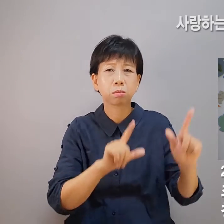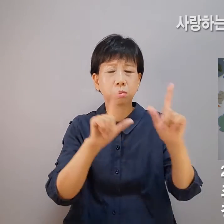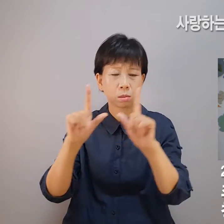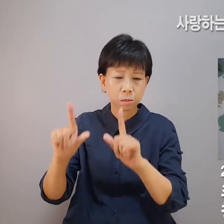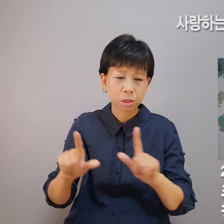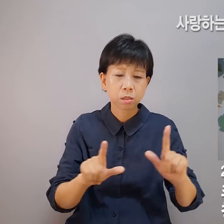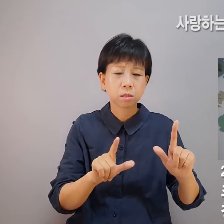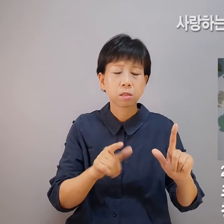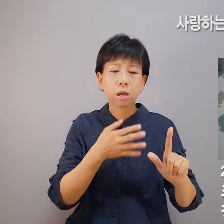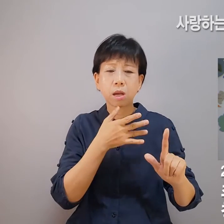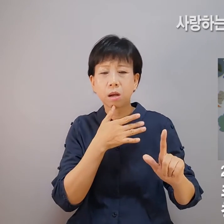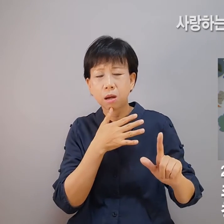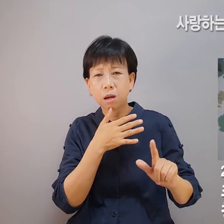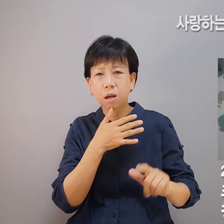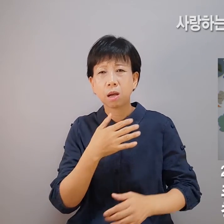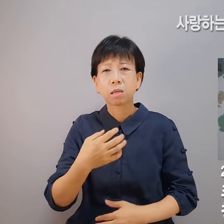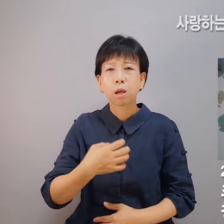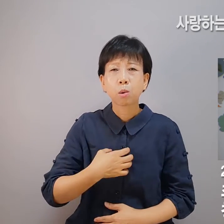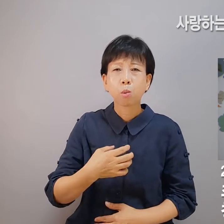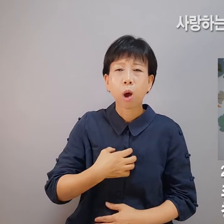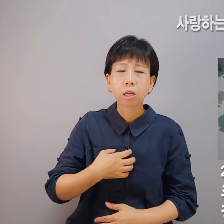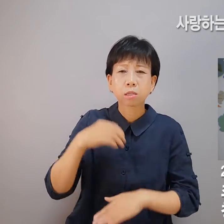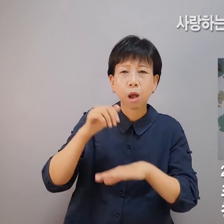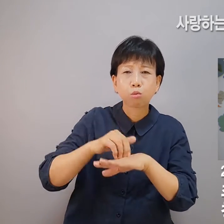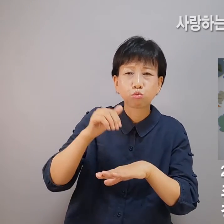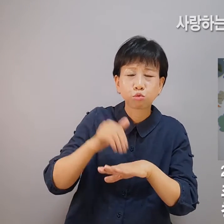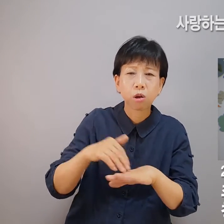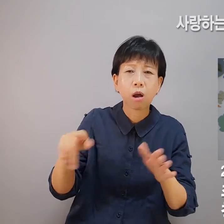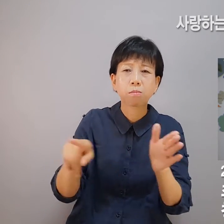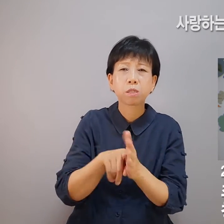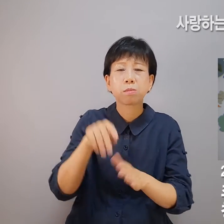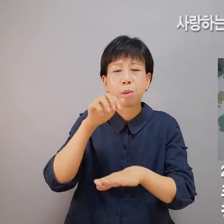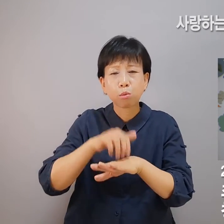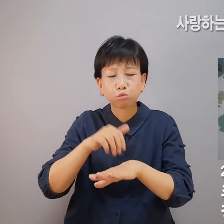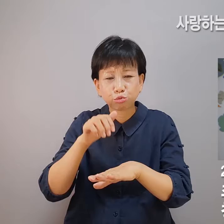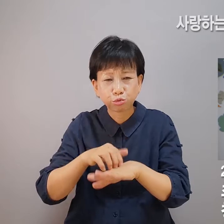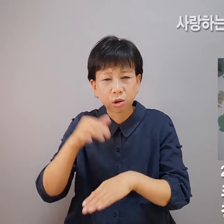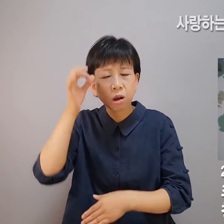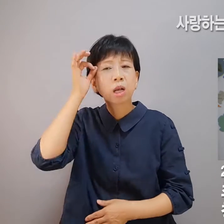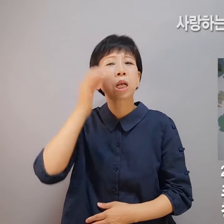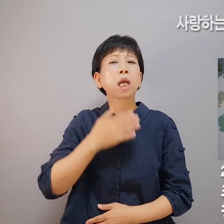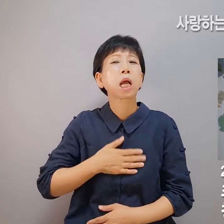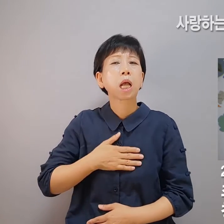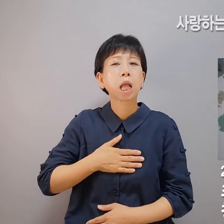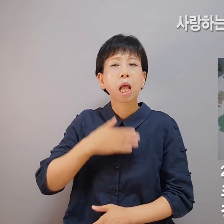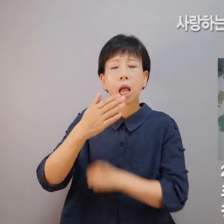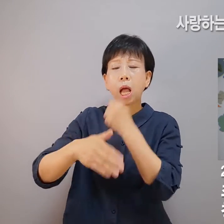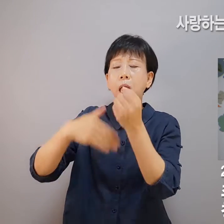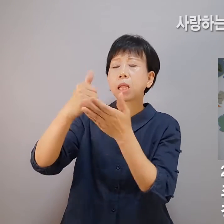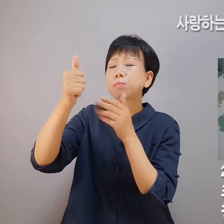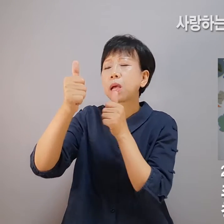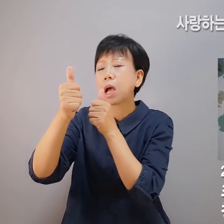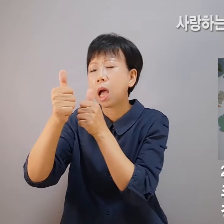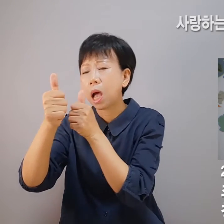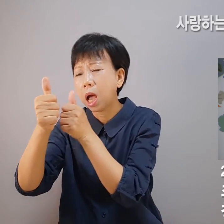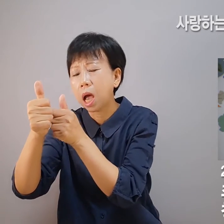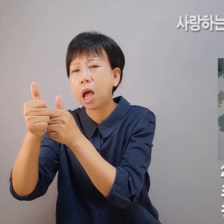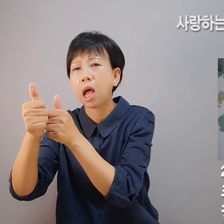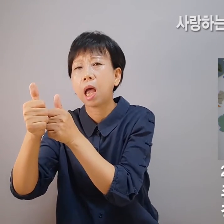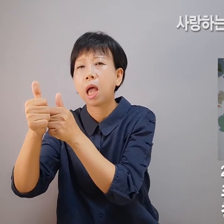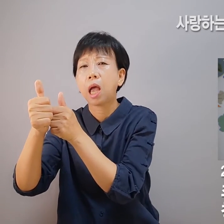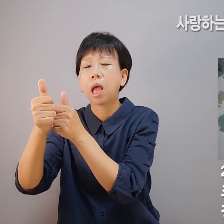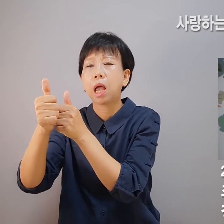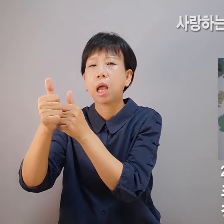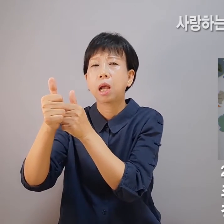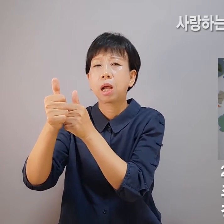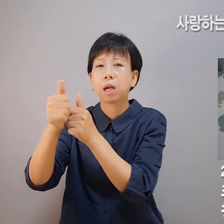광야 훈련이구나, 믿음의 훈련이구나, 이런 시간들을 통해서 더 하나님께 가까이 갈 수 있겠구나라는